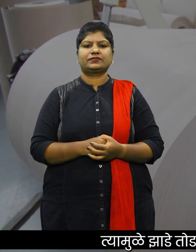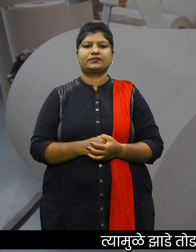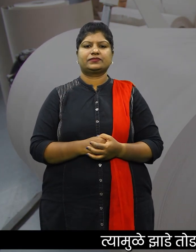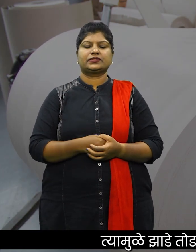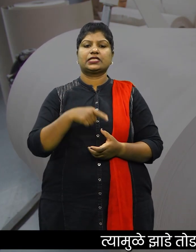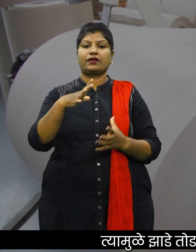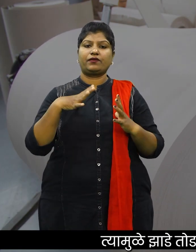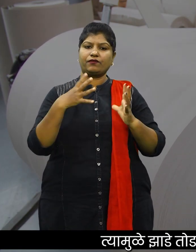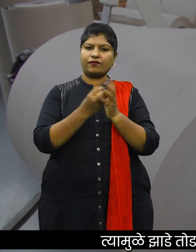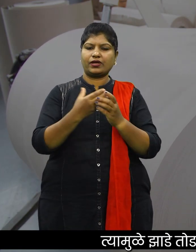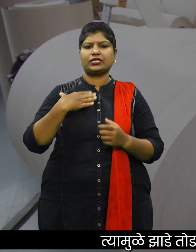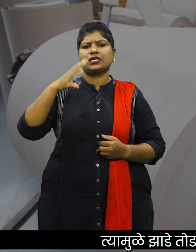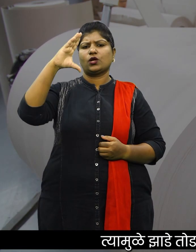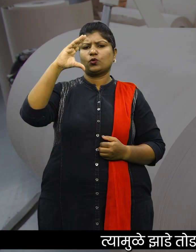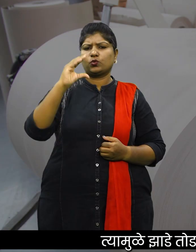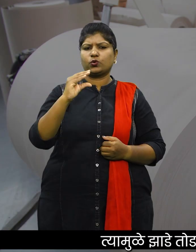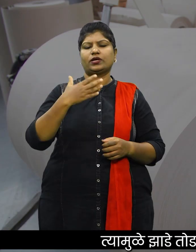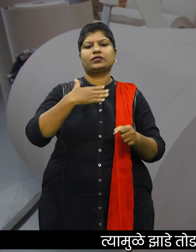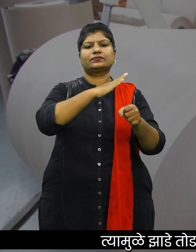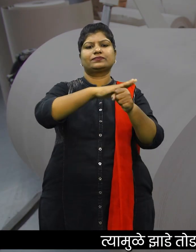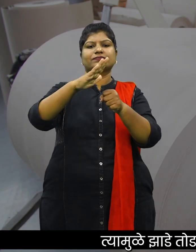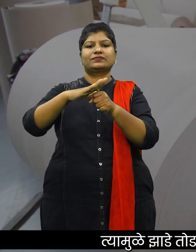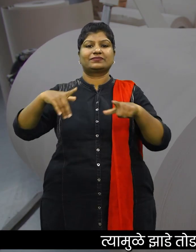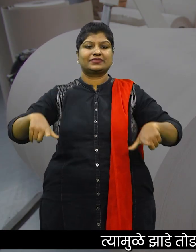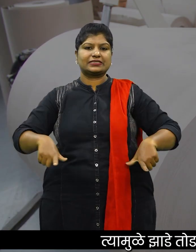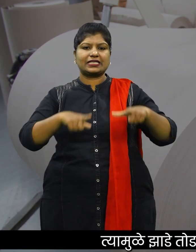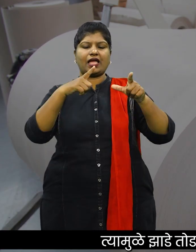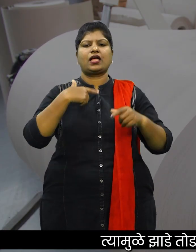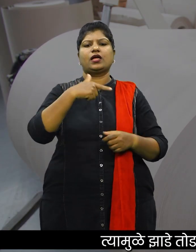त्यामुळे झाडे तोडण्याचे प्रमाण आपण कमी करू शकलो.